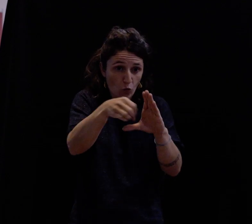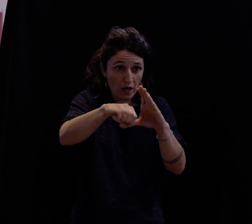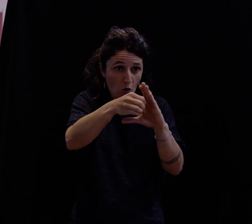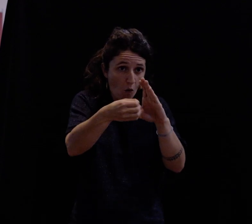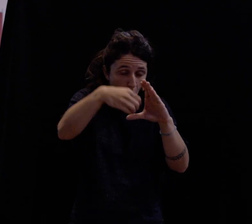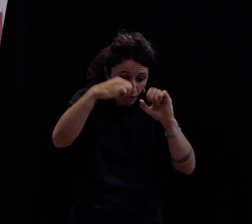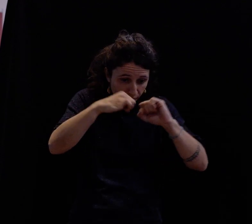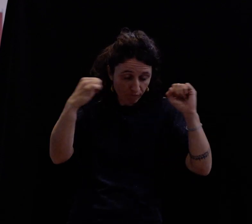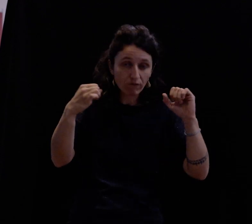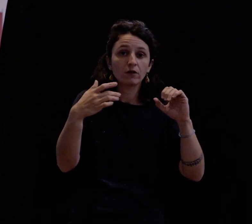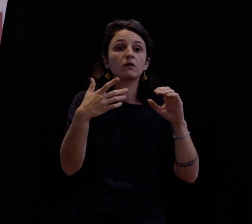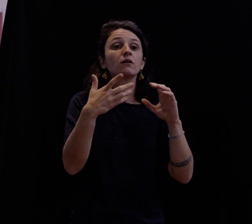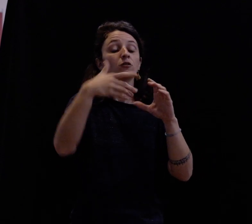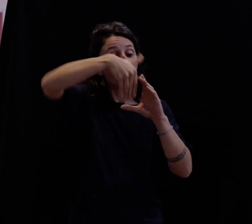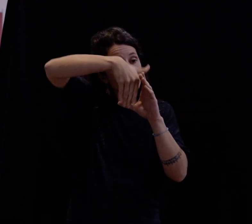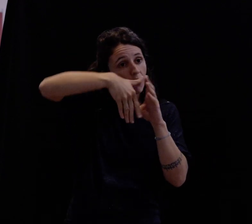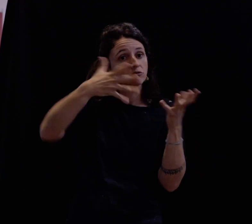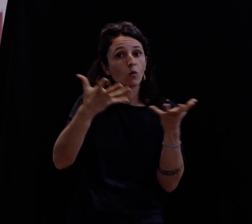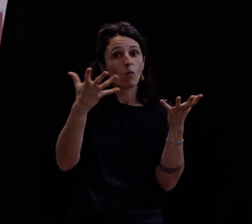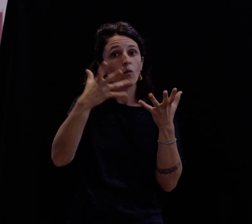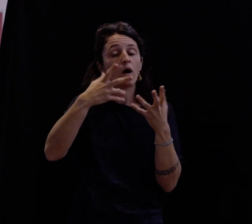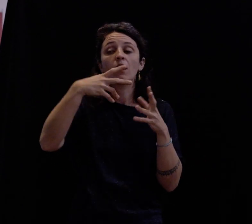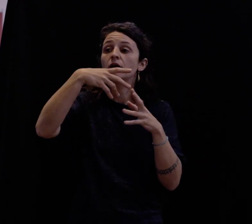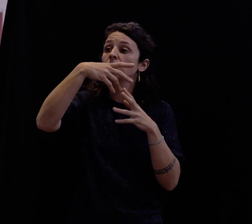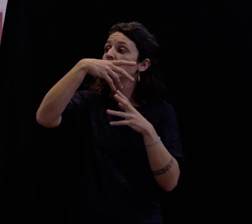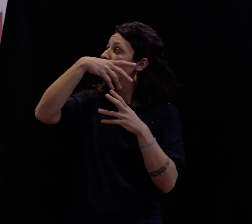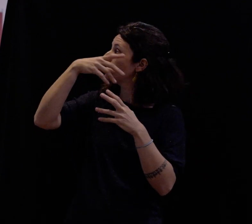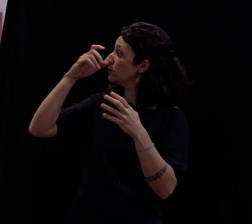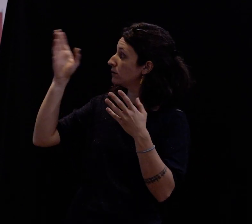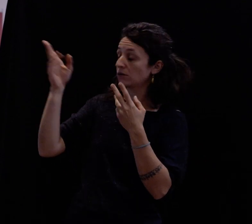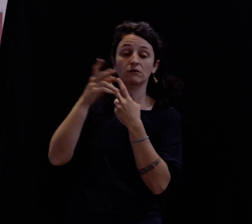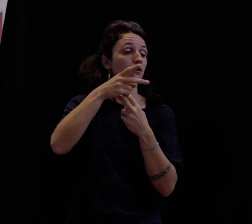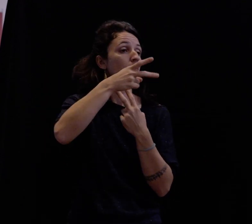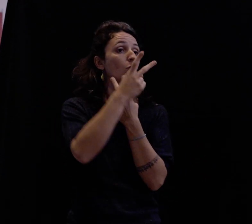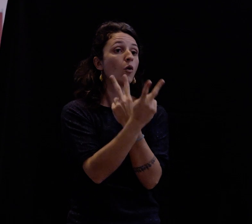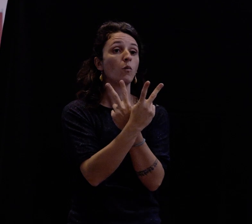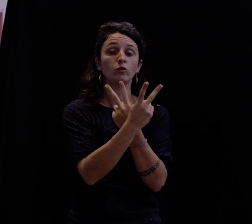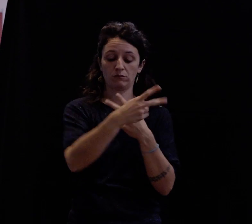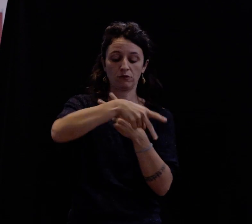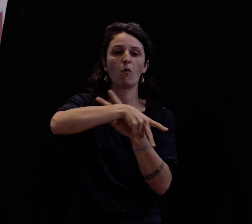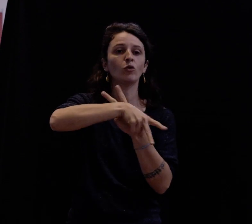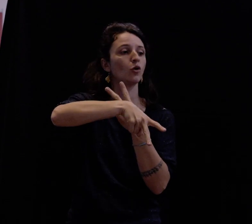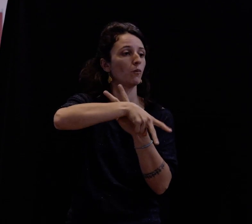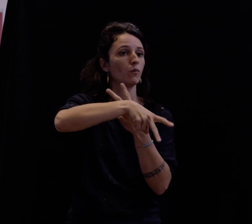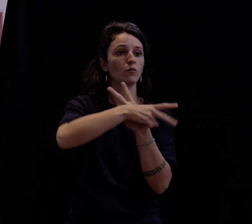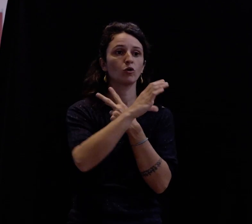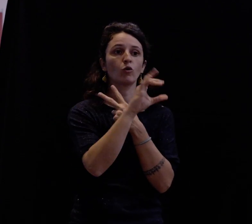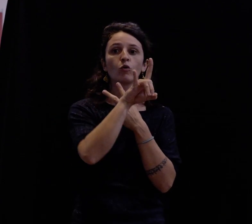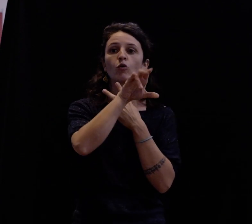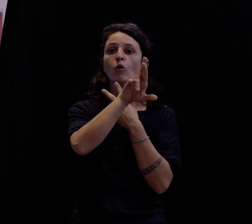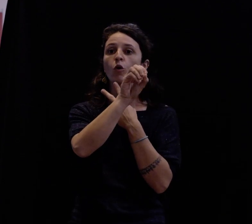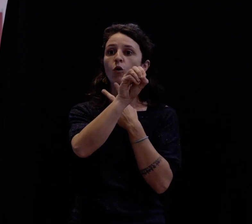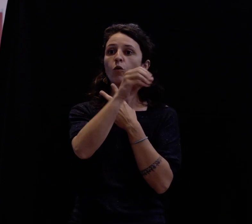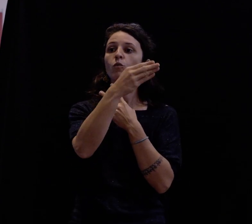du noyau, on va avoir des chromosomes. Je ne sais pas s'il y a une flèche. Oui. Il y a des chromosomes. Les chromosomes, c'est un peu